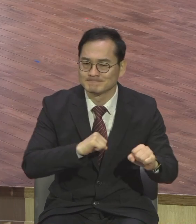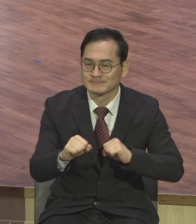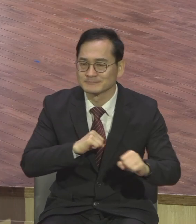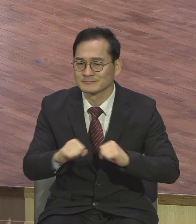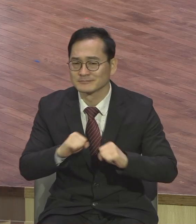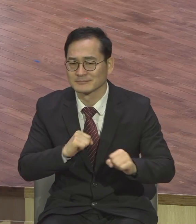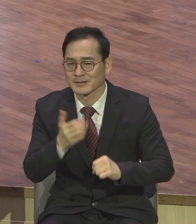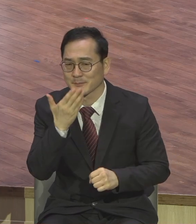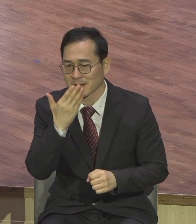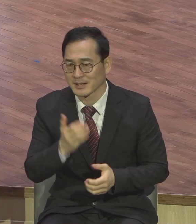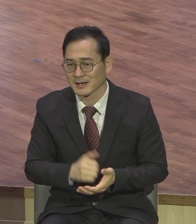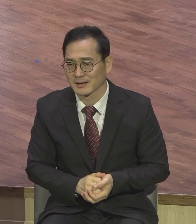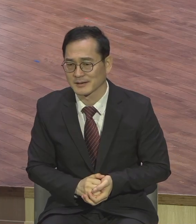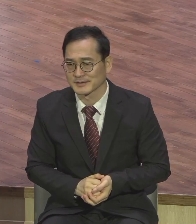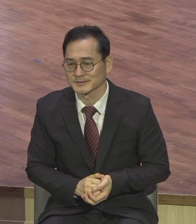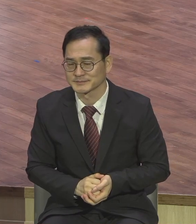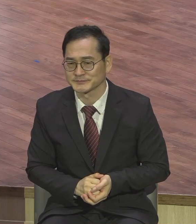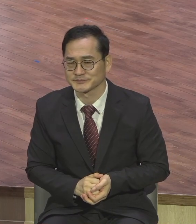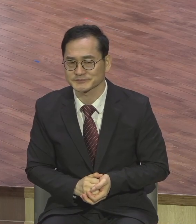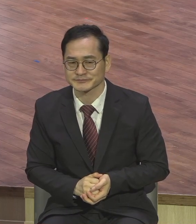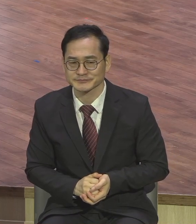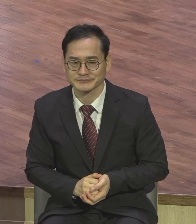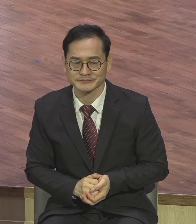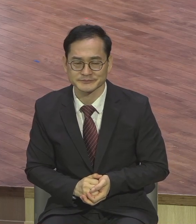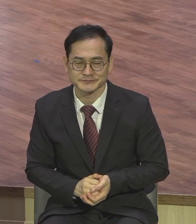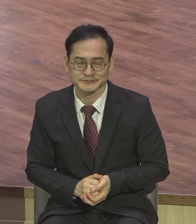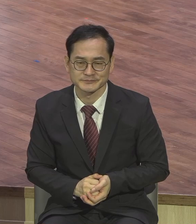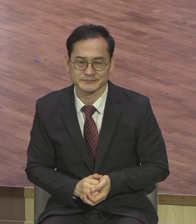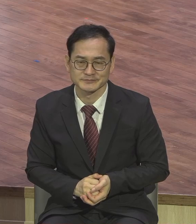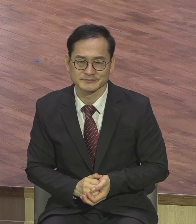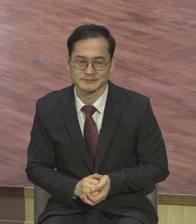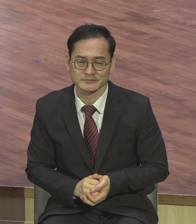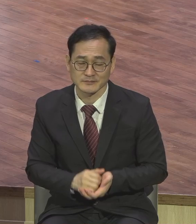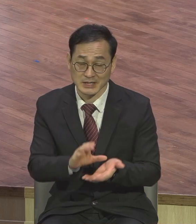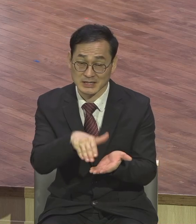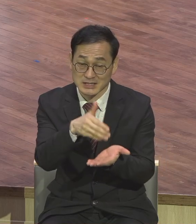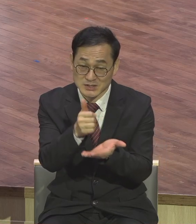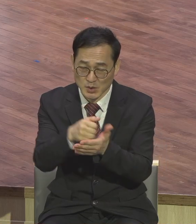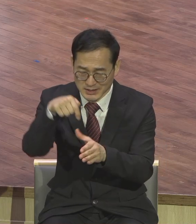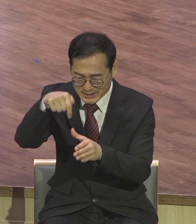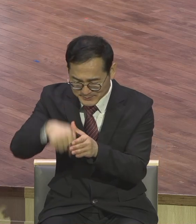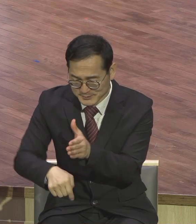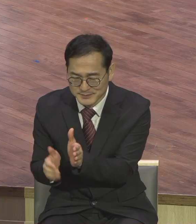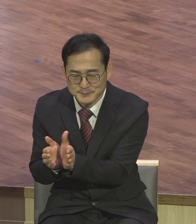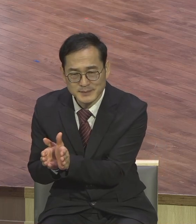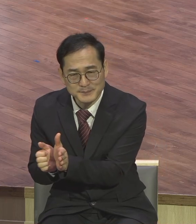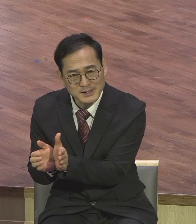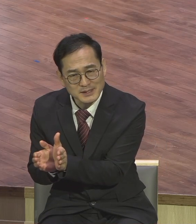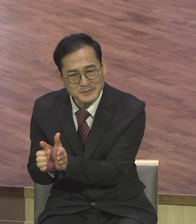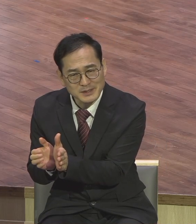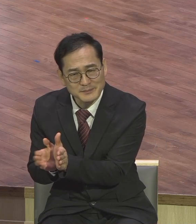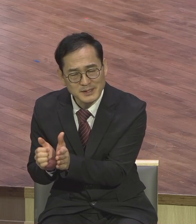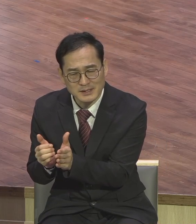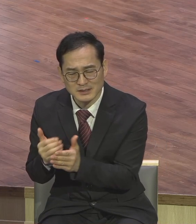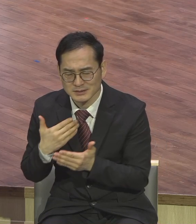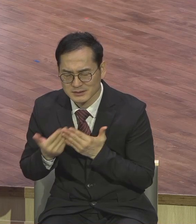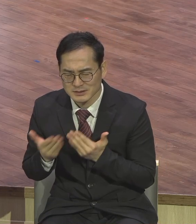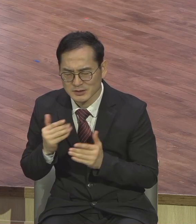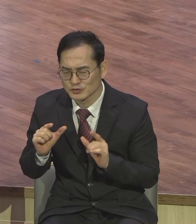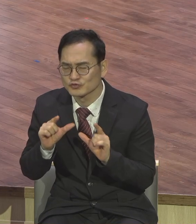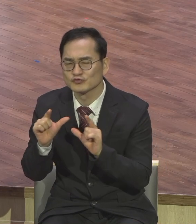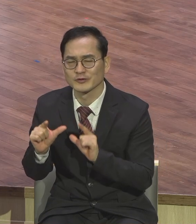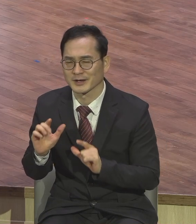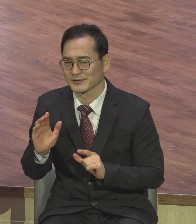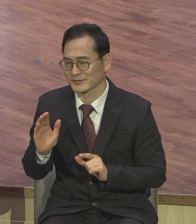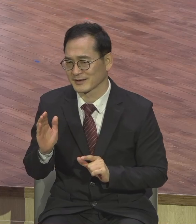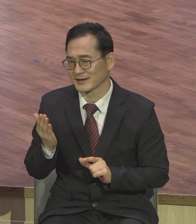아멘. 그래서 그렇게 이 그리스도의 이 어마어마한 비밀 이거를 누려야 돼. 그래서 예수가